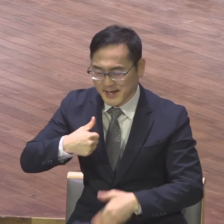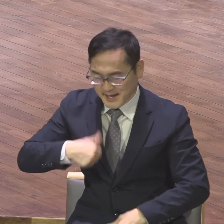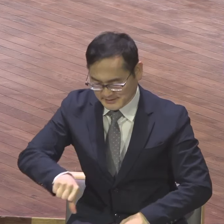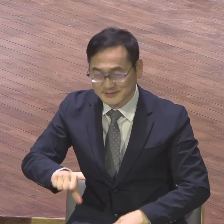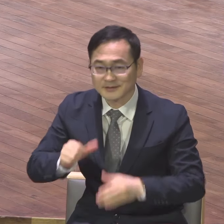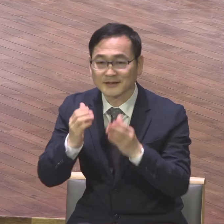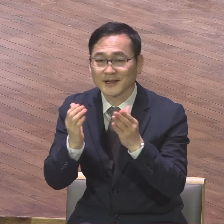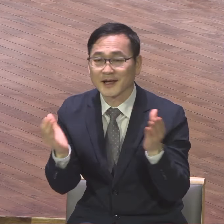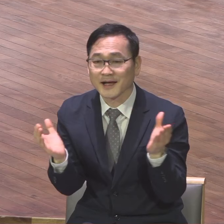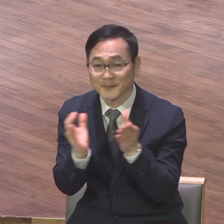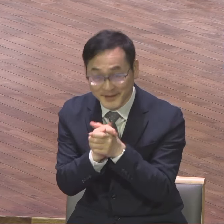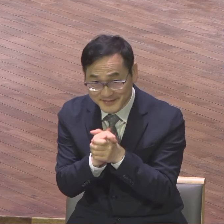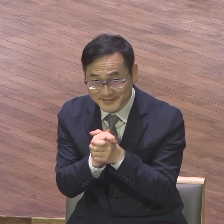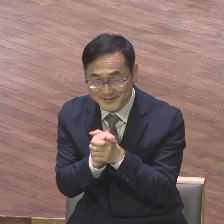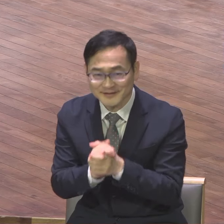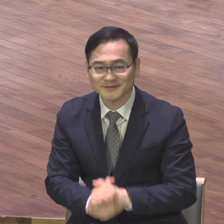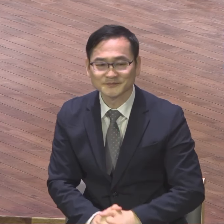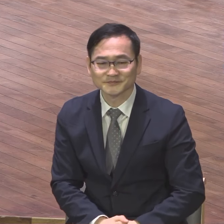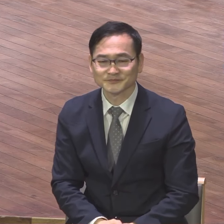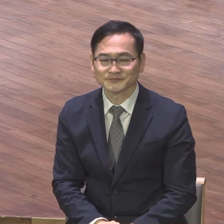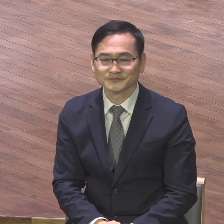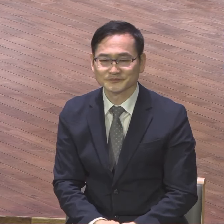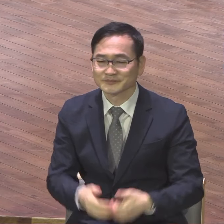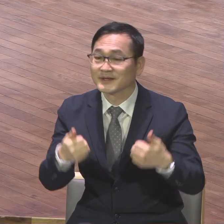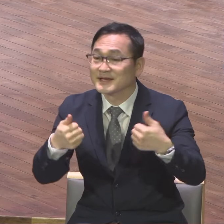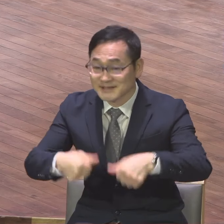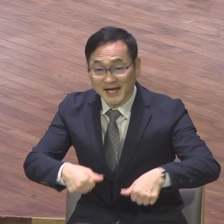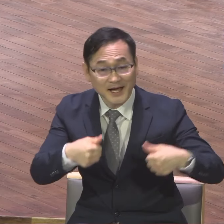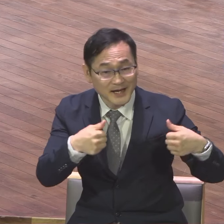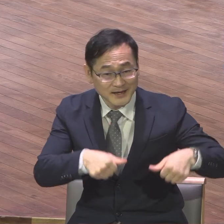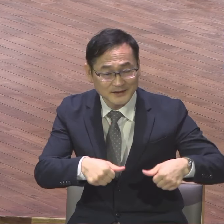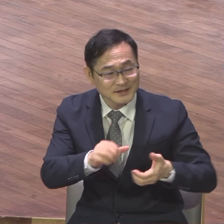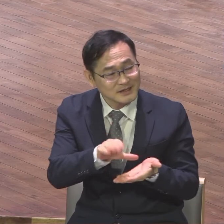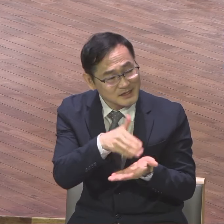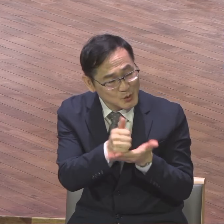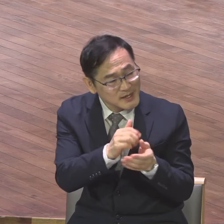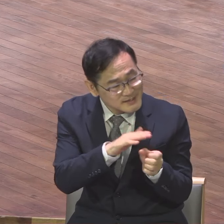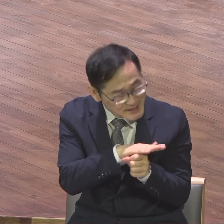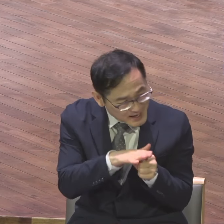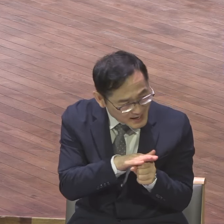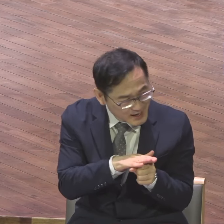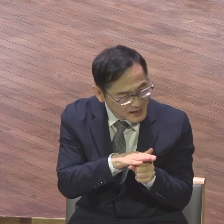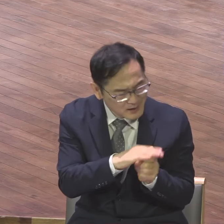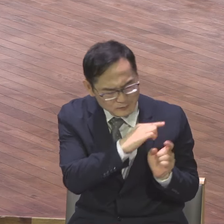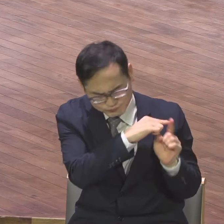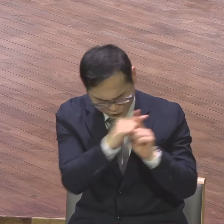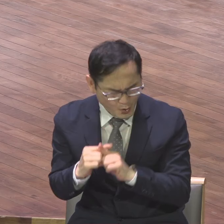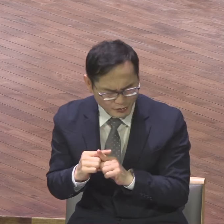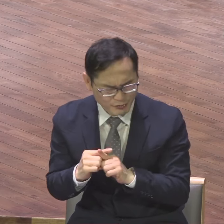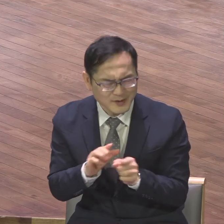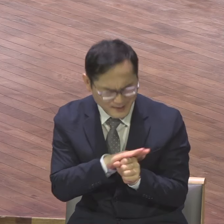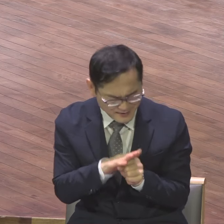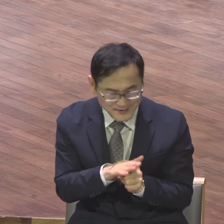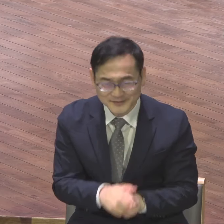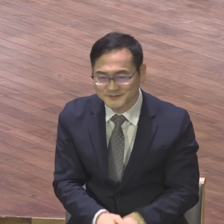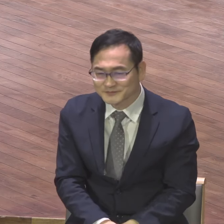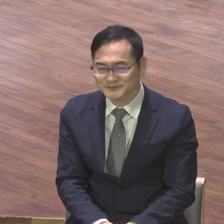아들이십니다. 아멘. 서로 인사합시다. 그리스도의 사랑은 무조건적 사랑입니다.